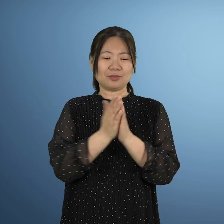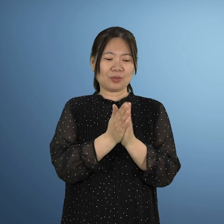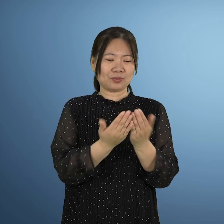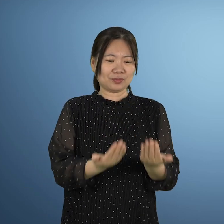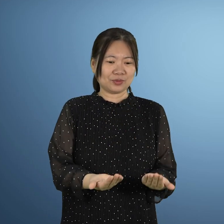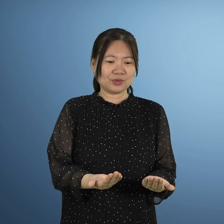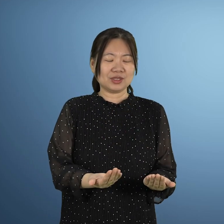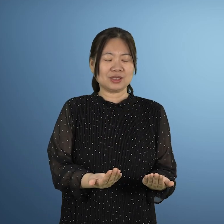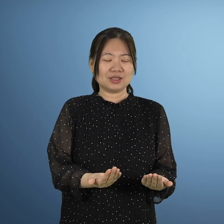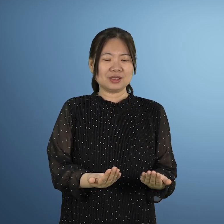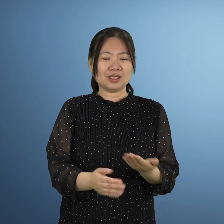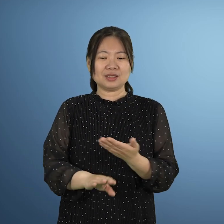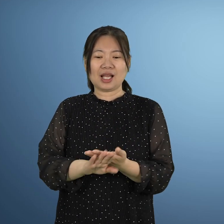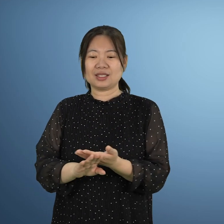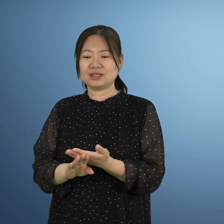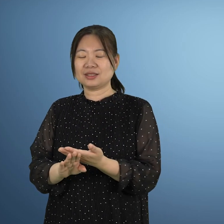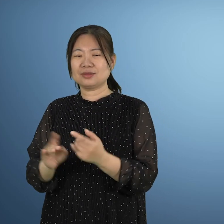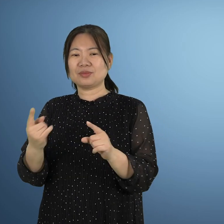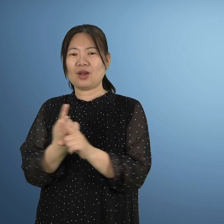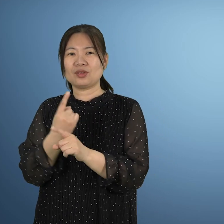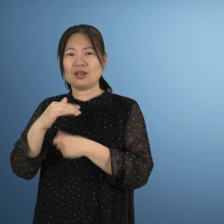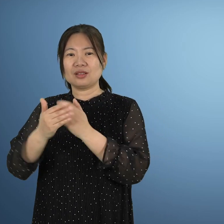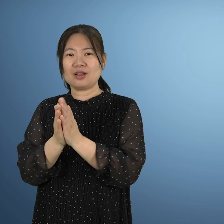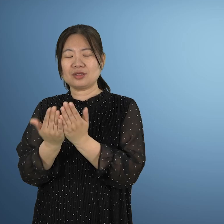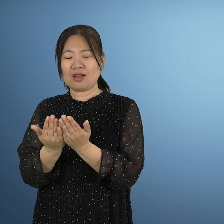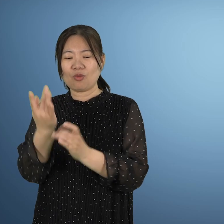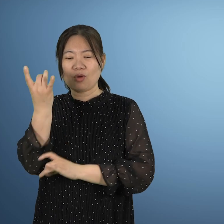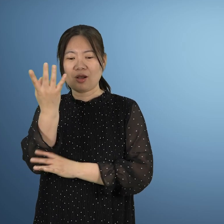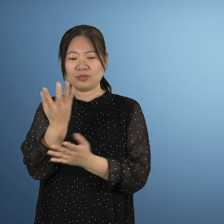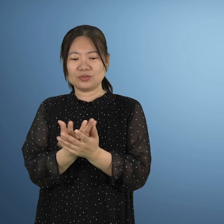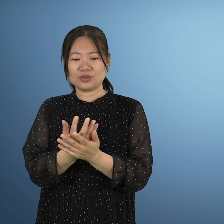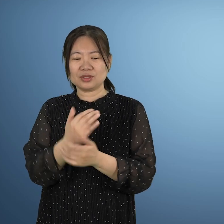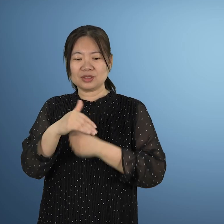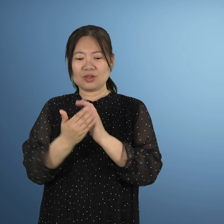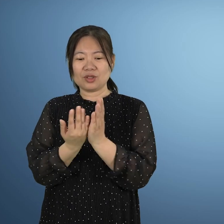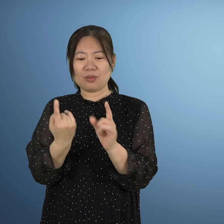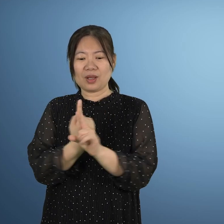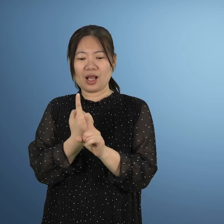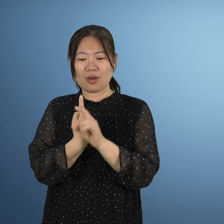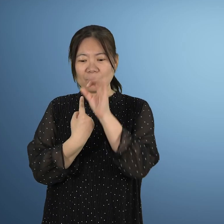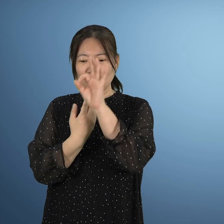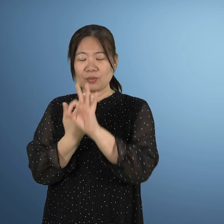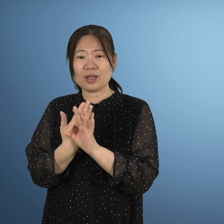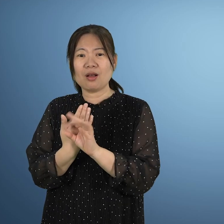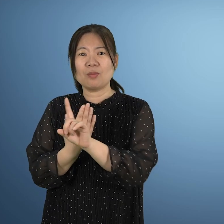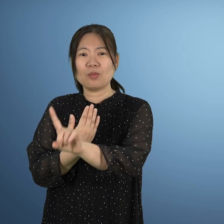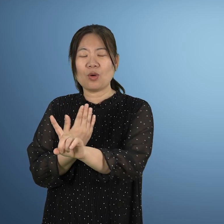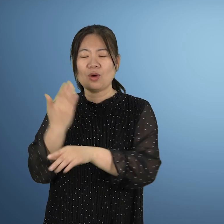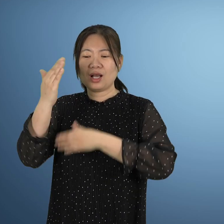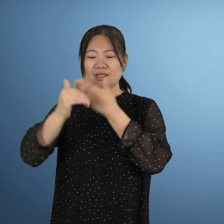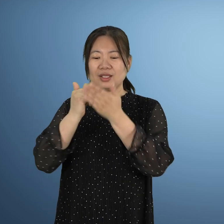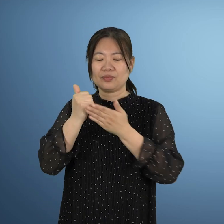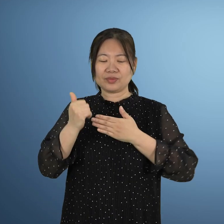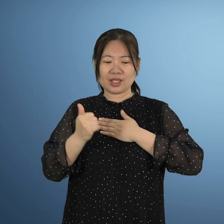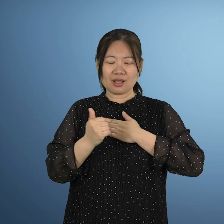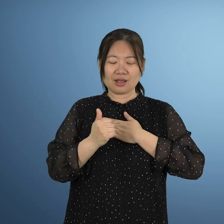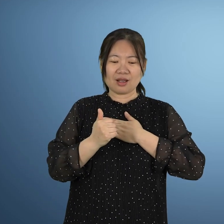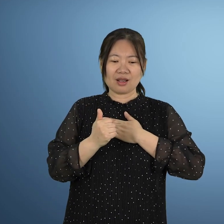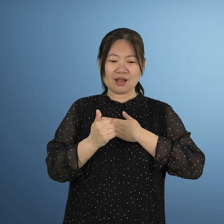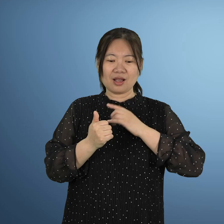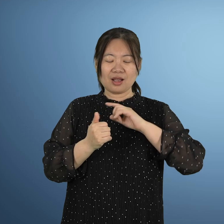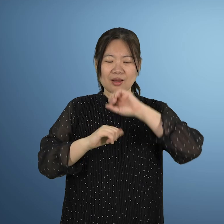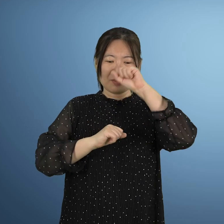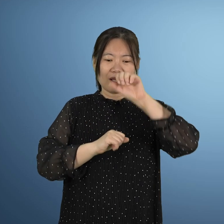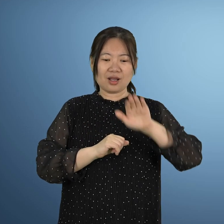본문을 다른 번역 성경, 원문에 가까운 번역 성경을 보면 그 말이 아니고 하나님은 내가 바람번